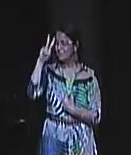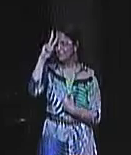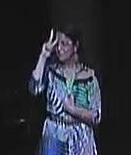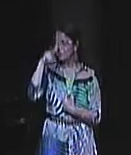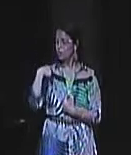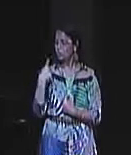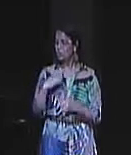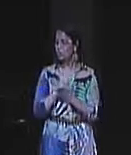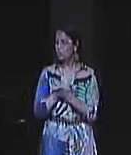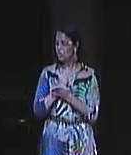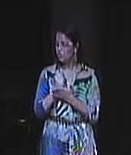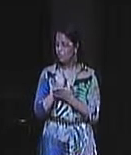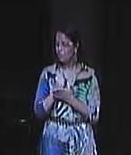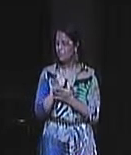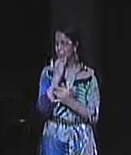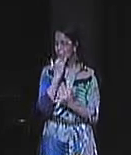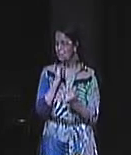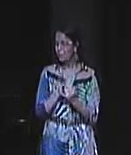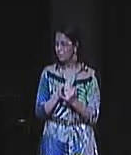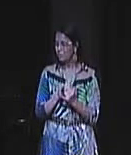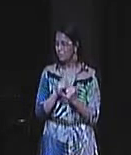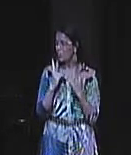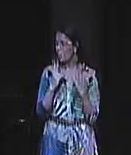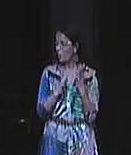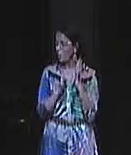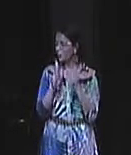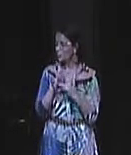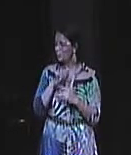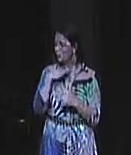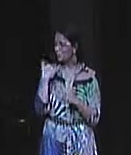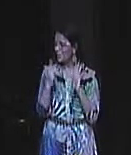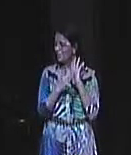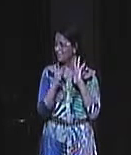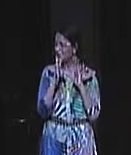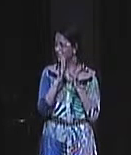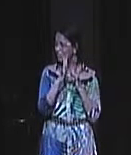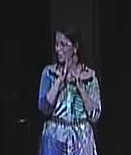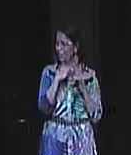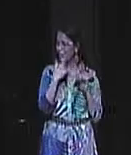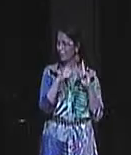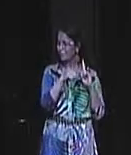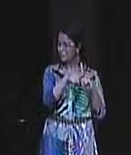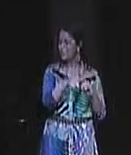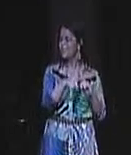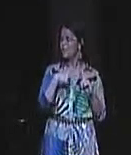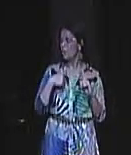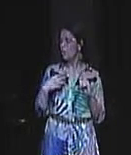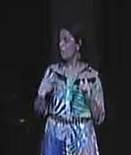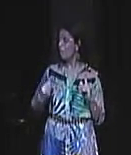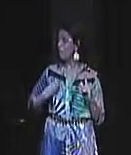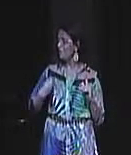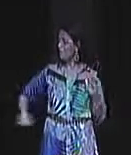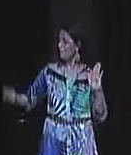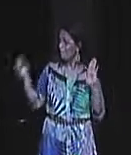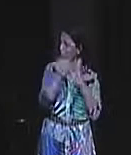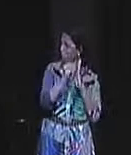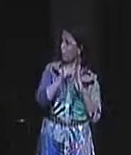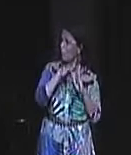agora nós morremos ali na cruz e nós recitamos também com o senhor deus uma nova vida